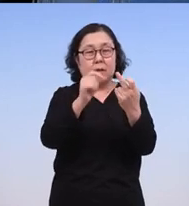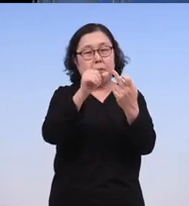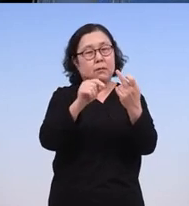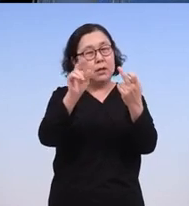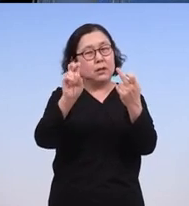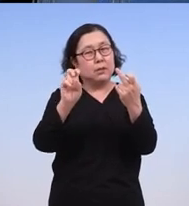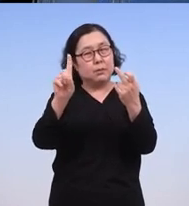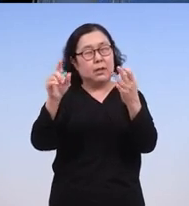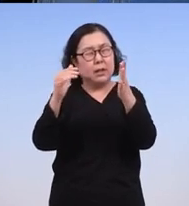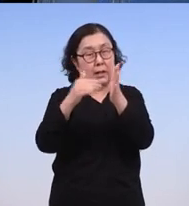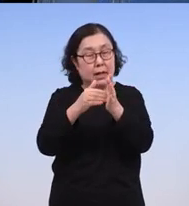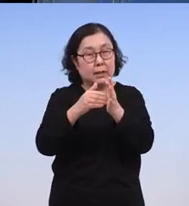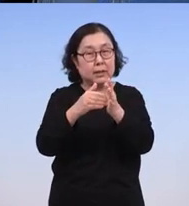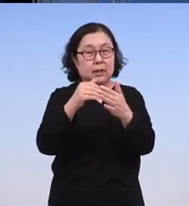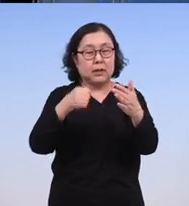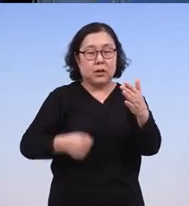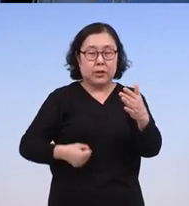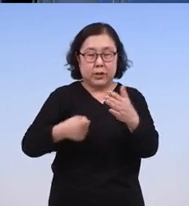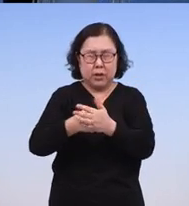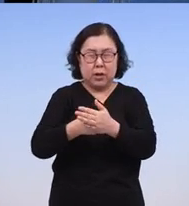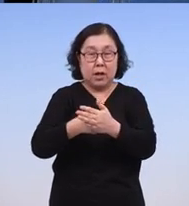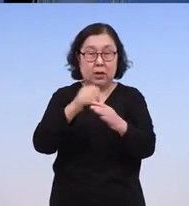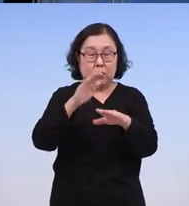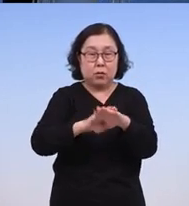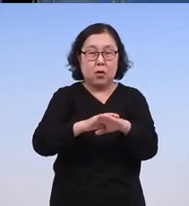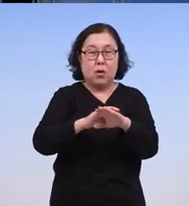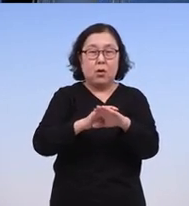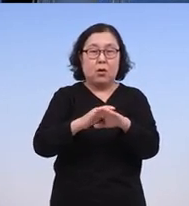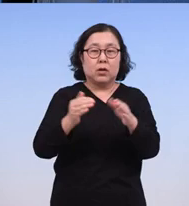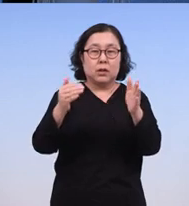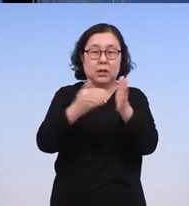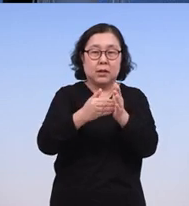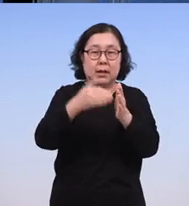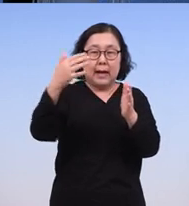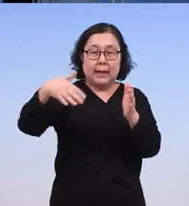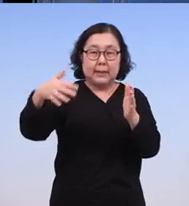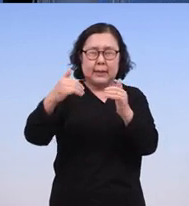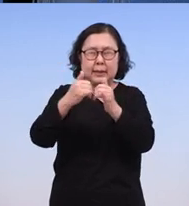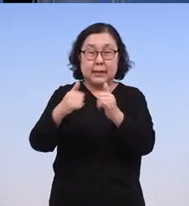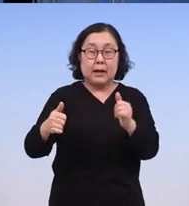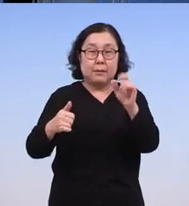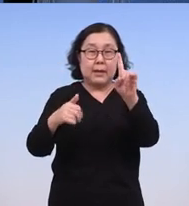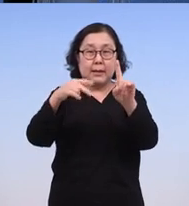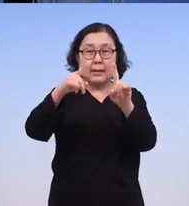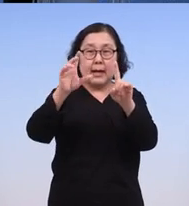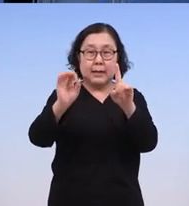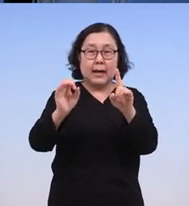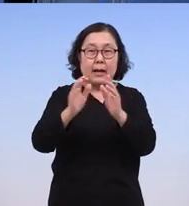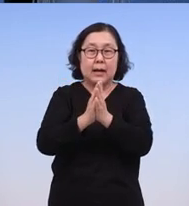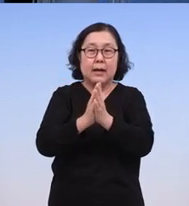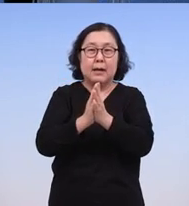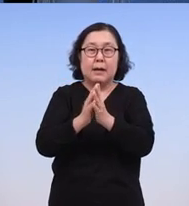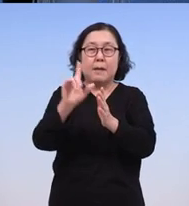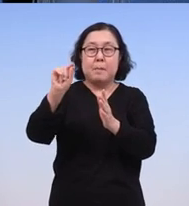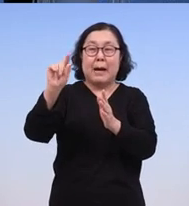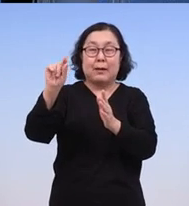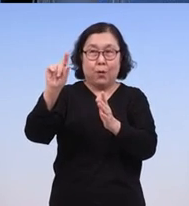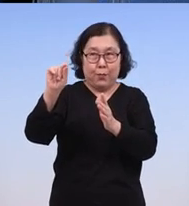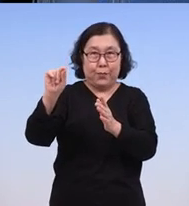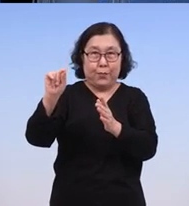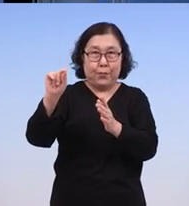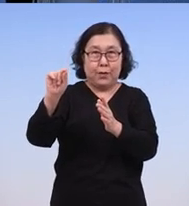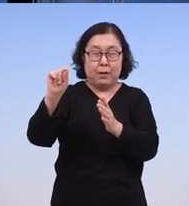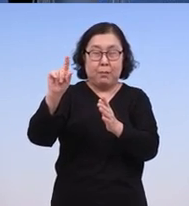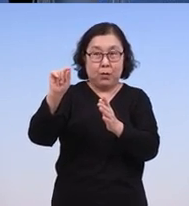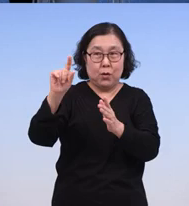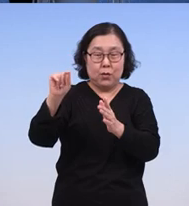들어보세요. 12월 21일까지 하기로 지정해 놓고 완성하지 못한 사람은 장당 10,000원으로 헌금을 정하고,